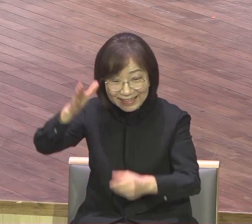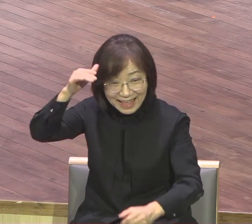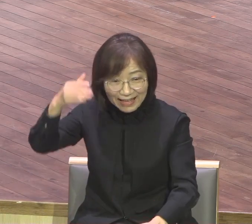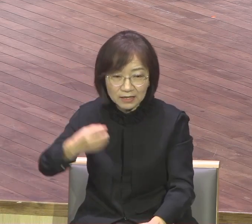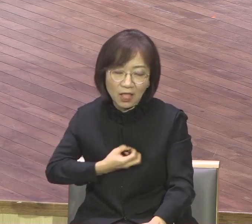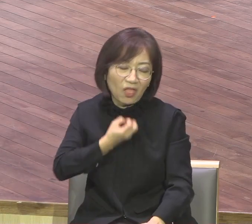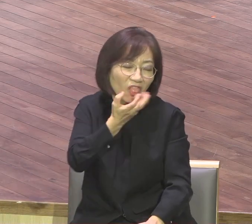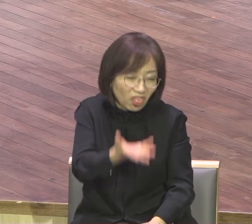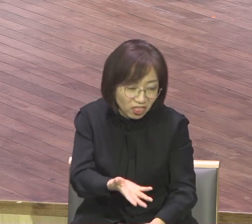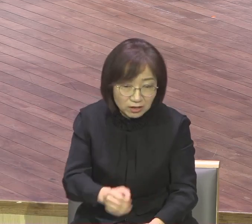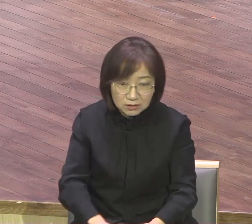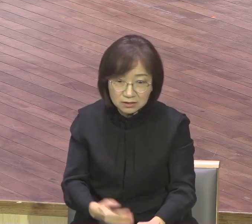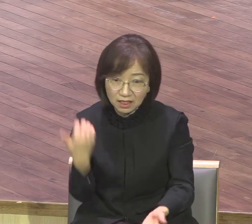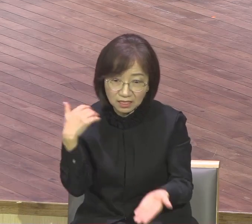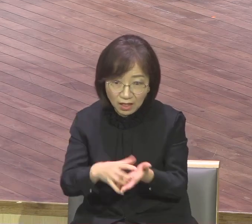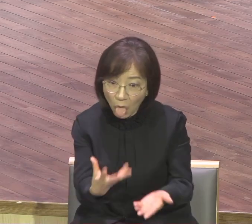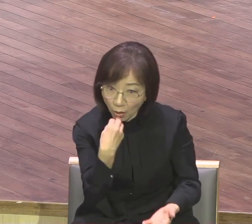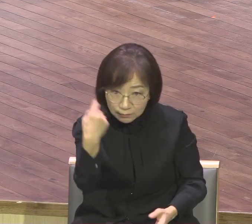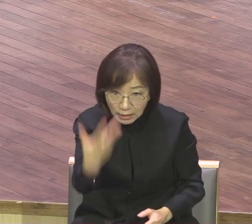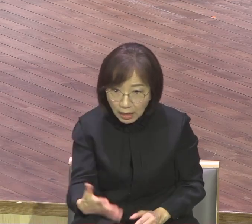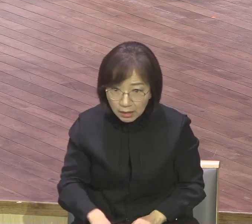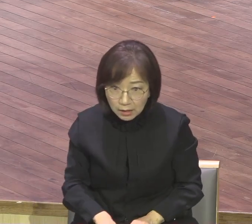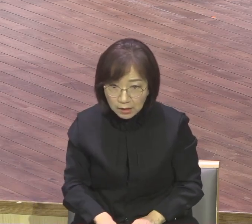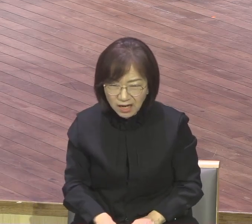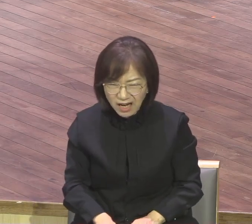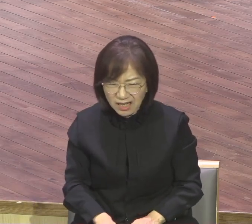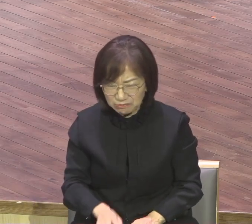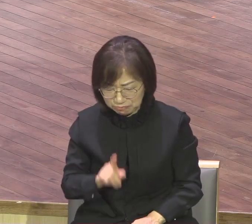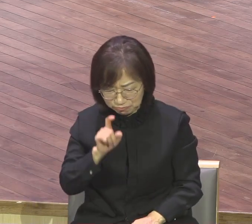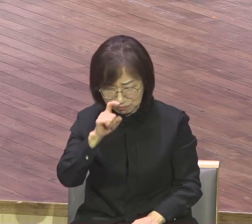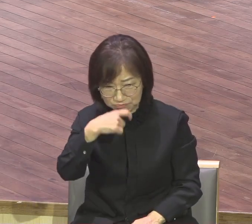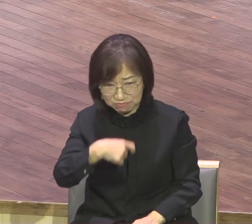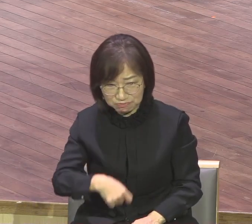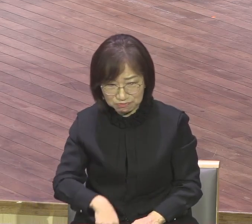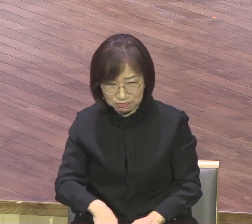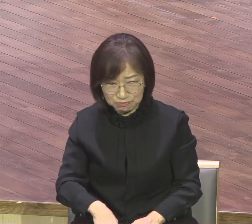que el vómito de un perro, ustedes están comiendo de vuelta ese vómito.